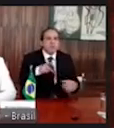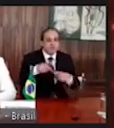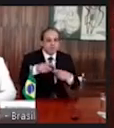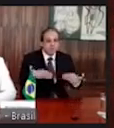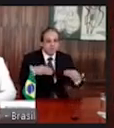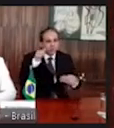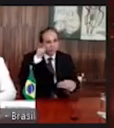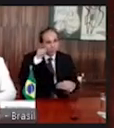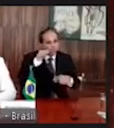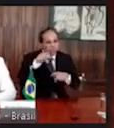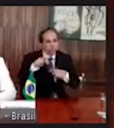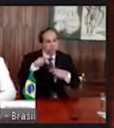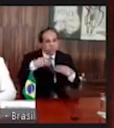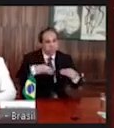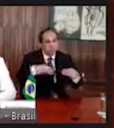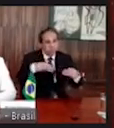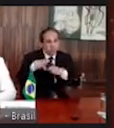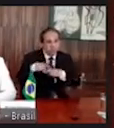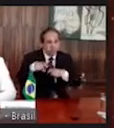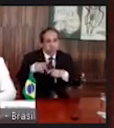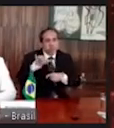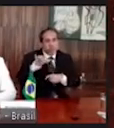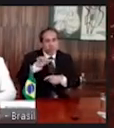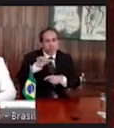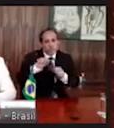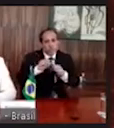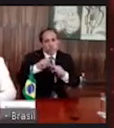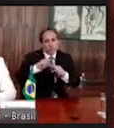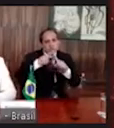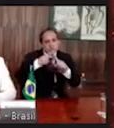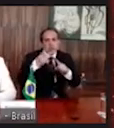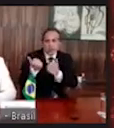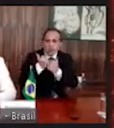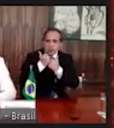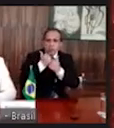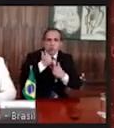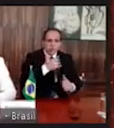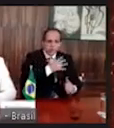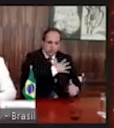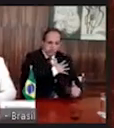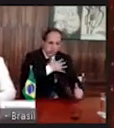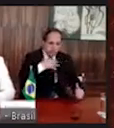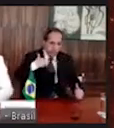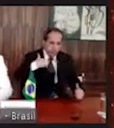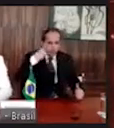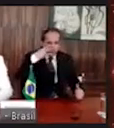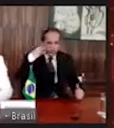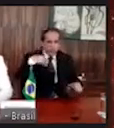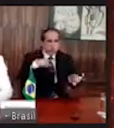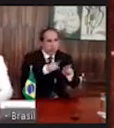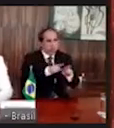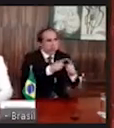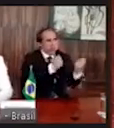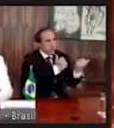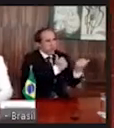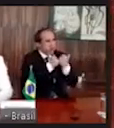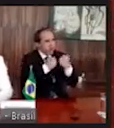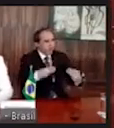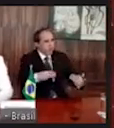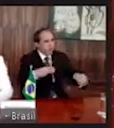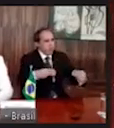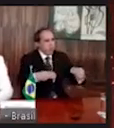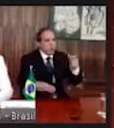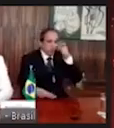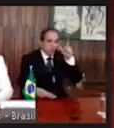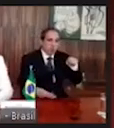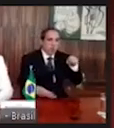mais vulnerabilidade, o Ministério da Agricultura irá fazer mais e além. Com o apoio da primeira-dama,